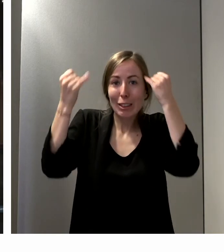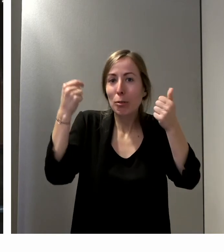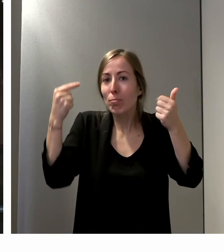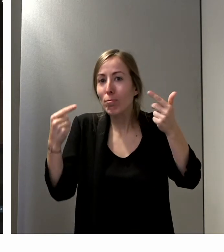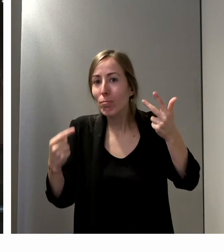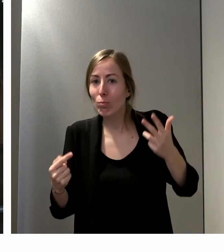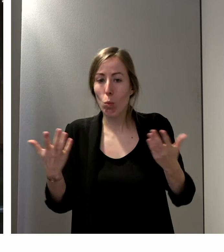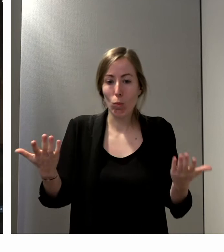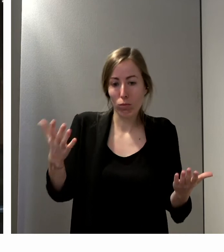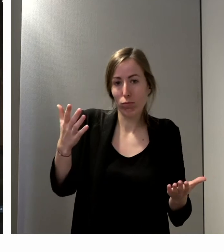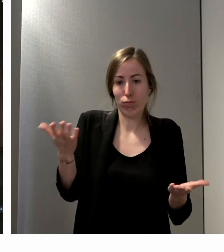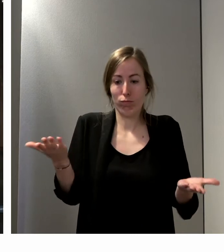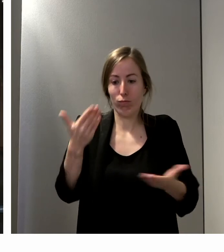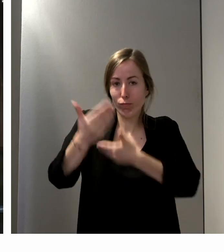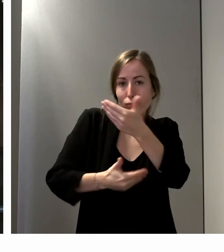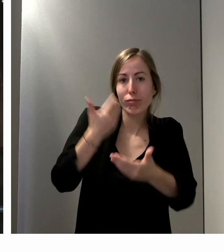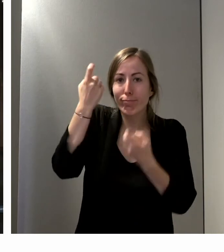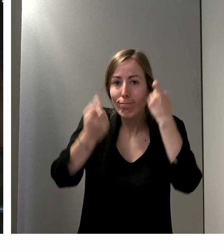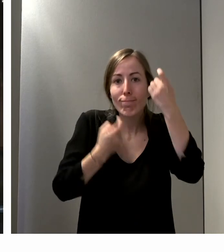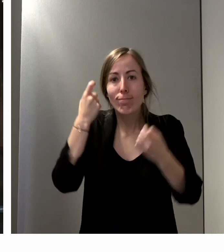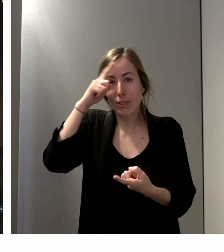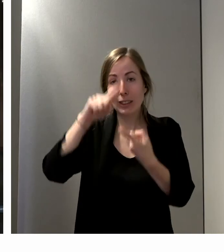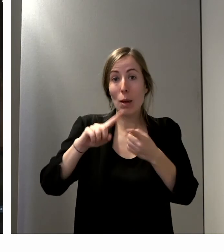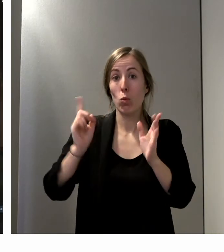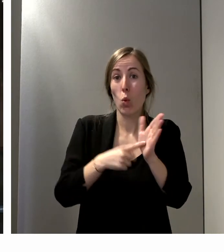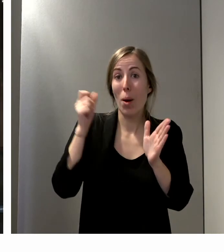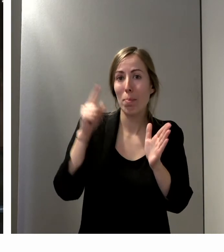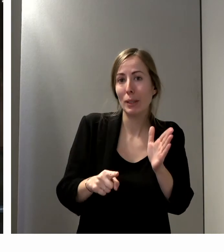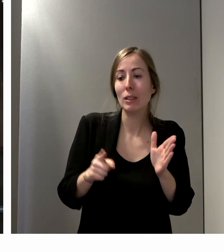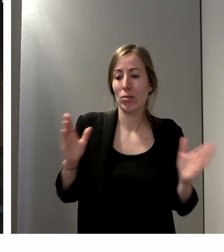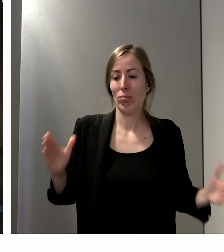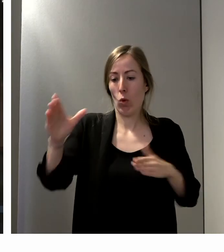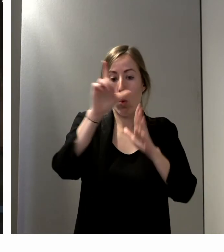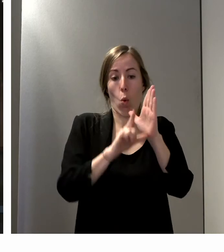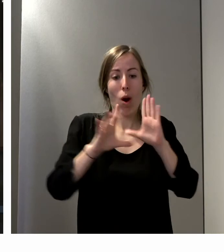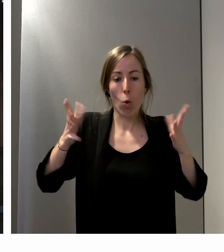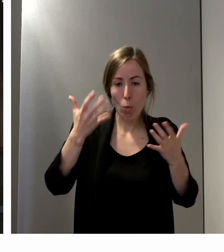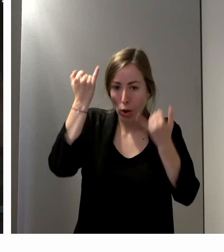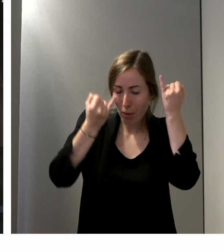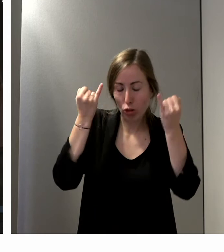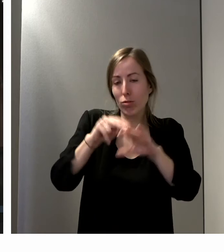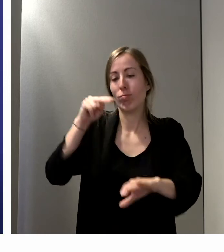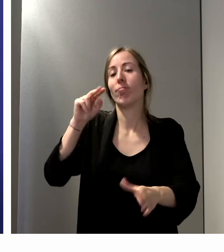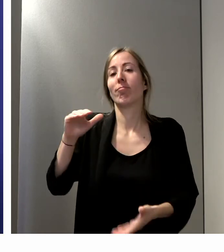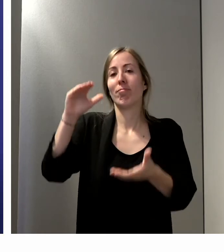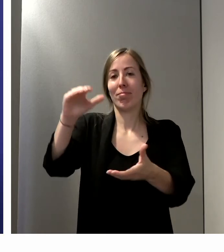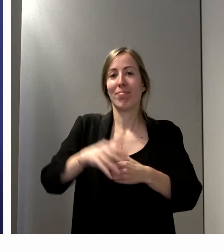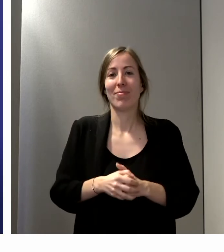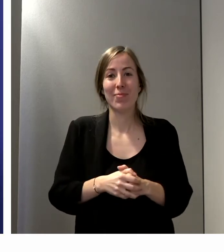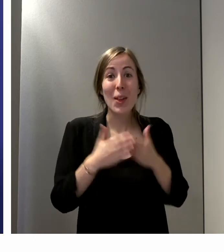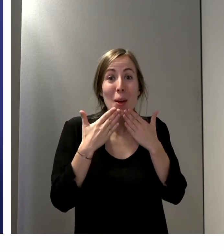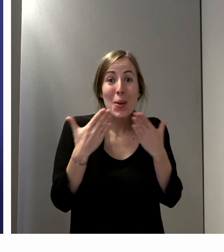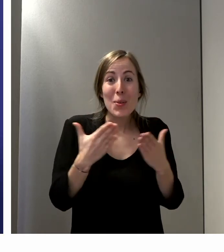pour avancer sur ce droit et sur le cadre légal qui pourrait être mis en place. Merci beaucoup pour